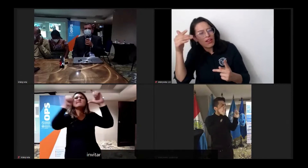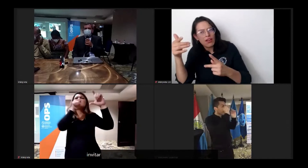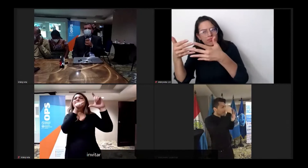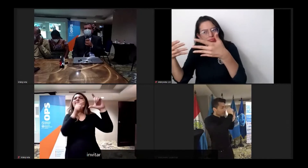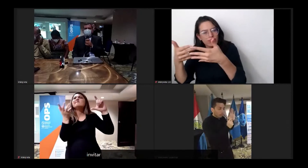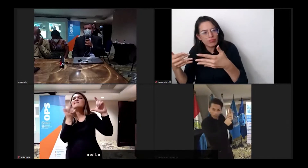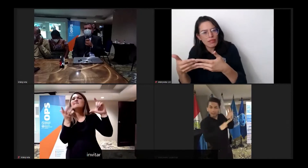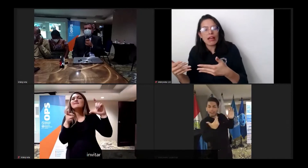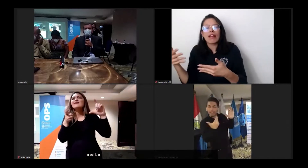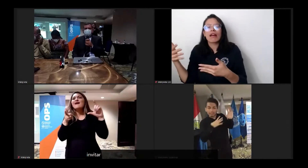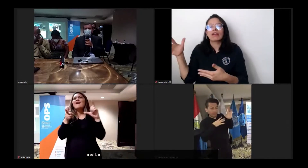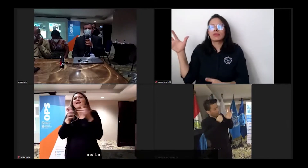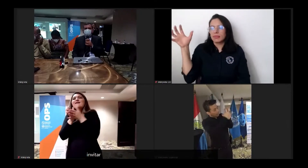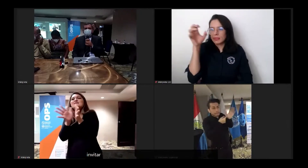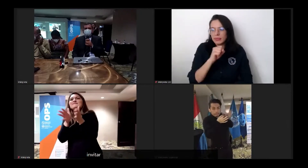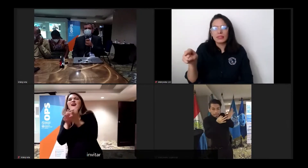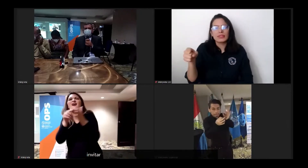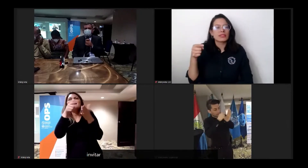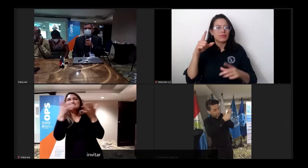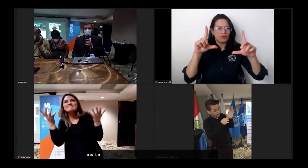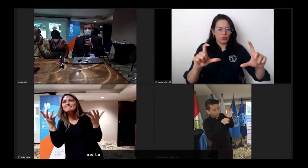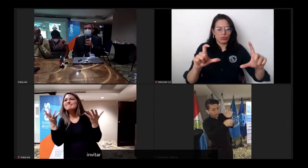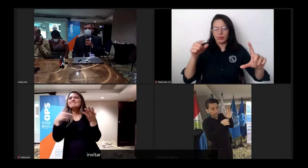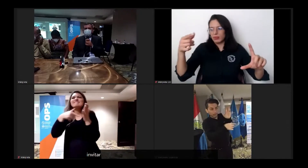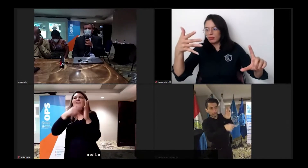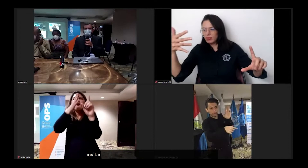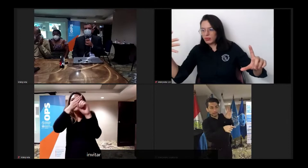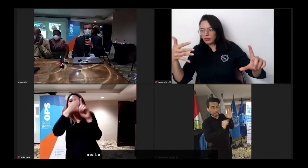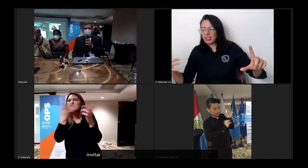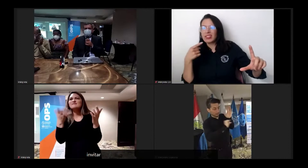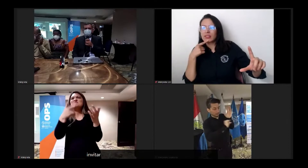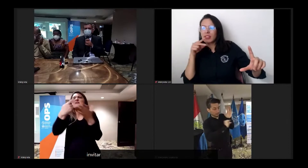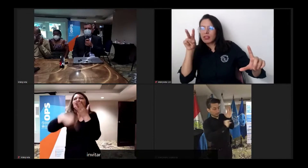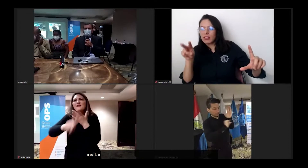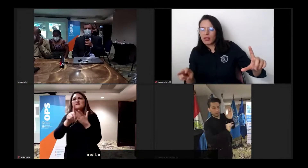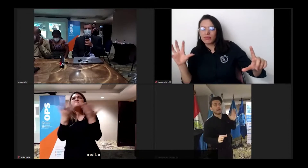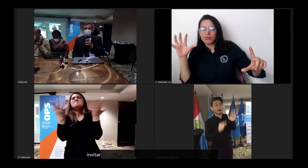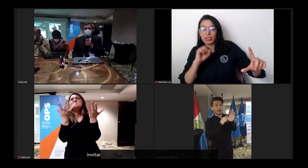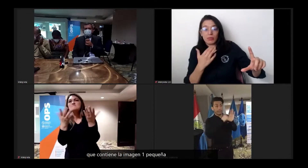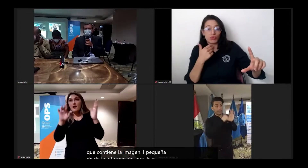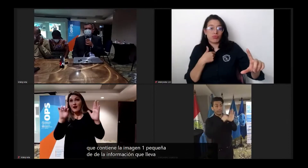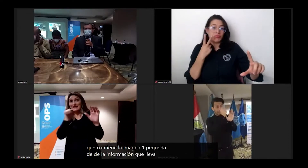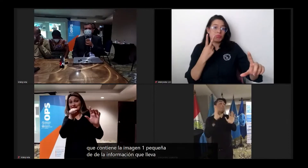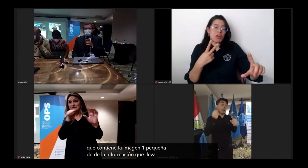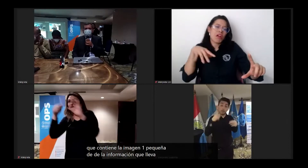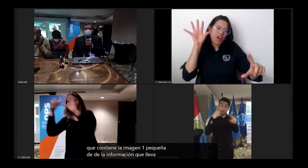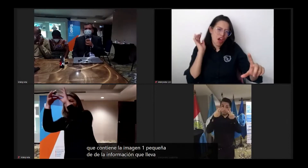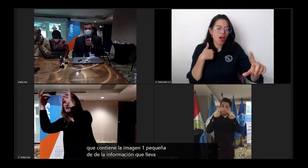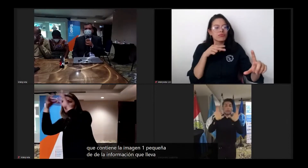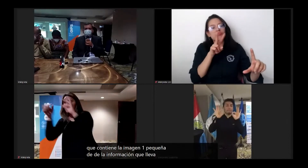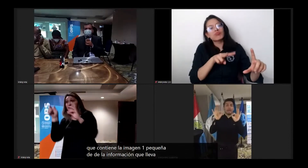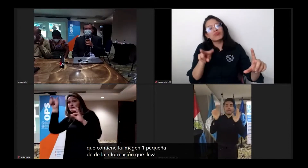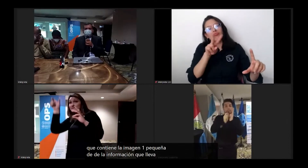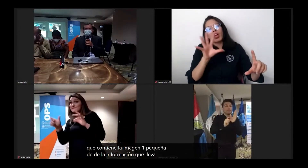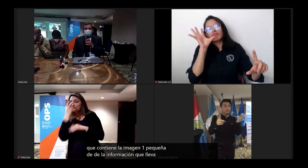Una pequeña descripción de la información que lleva la imagen. Que para la persona que ve, pues es fácil deducir a qué corresponde